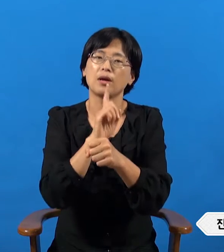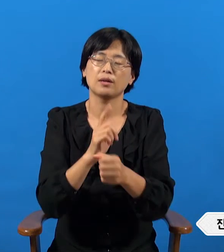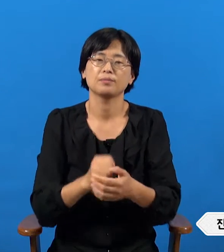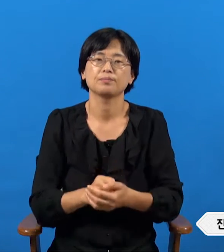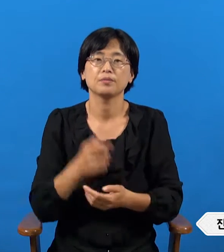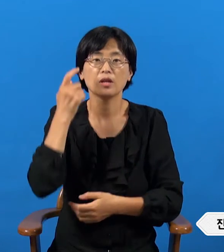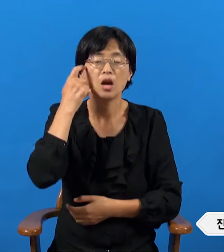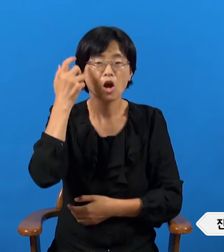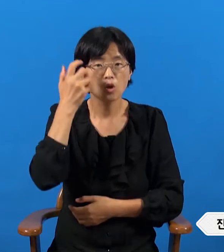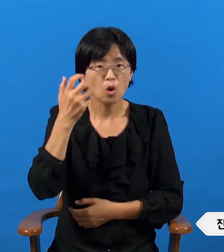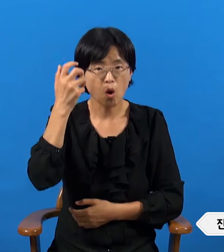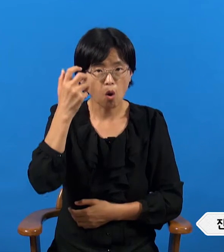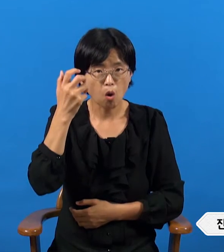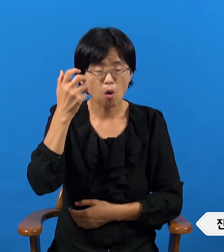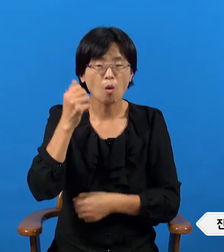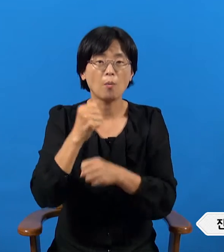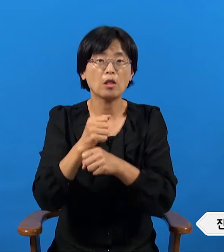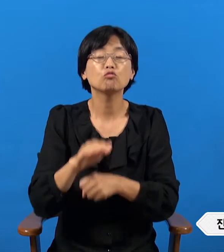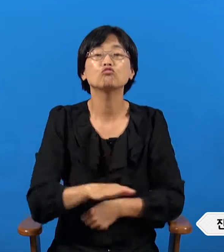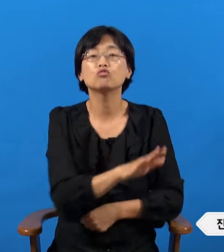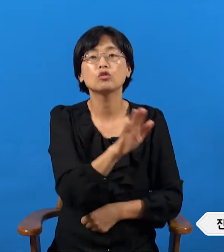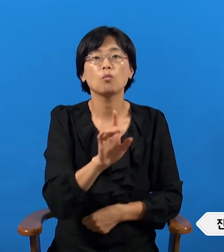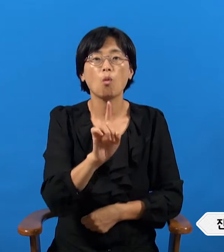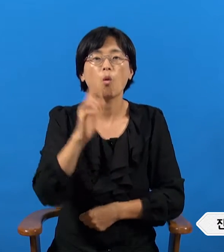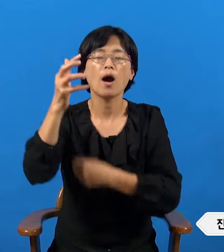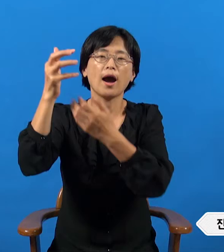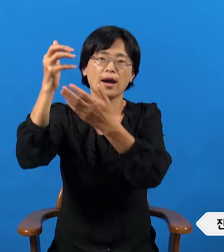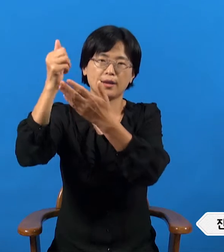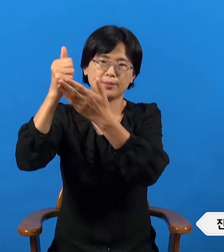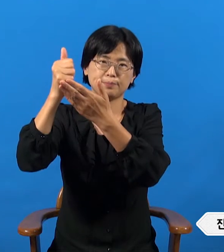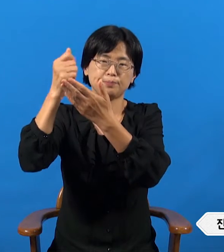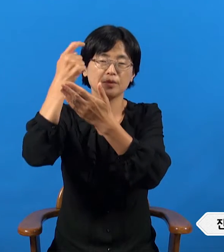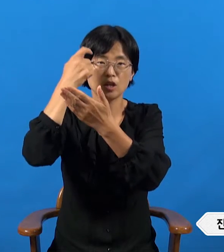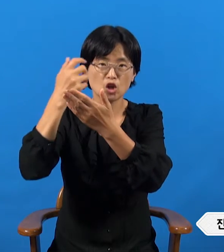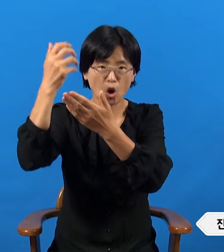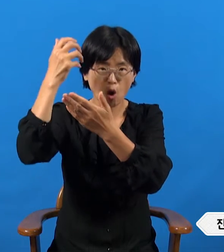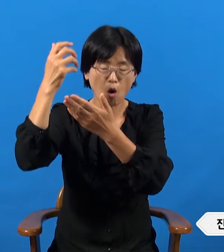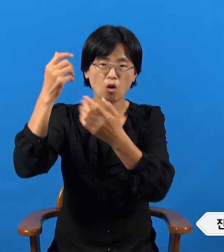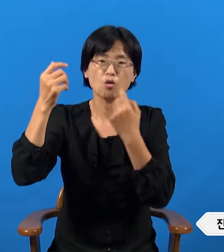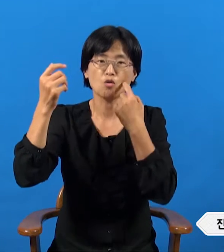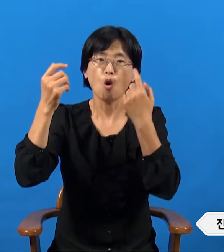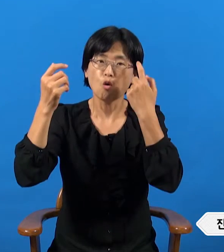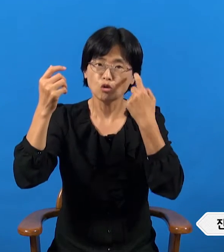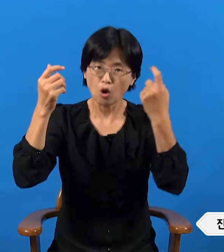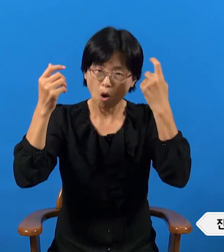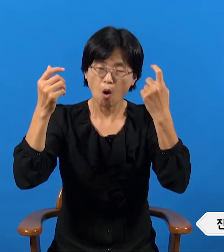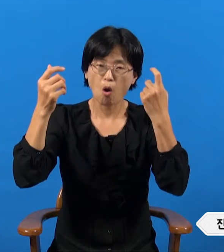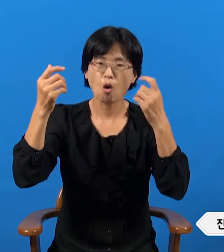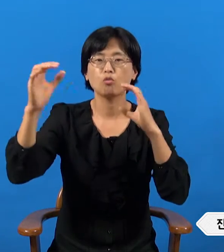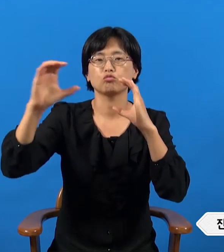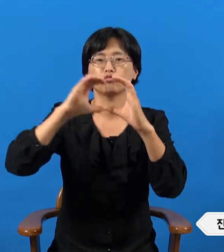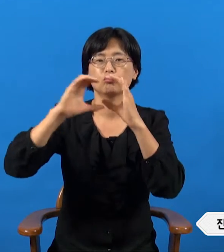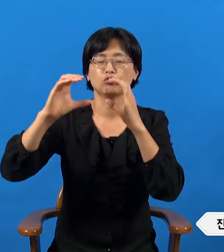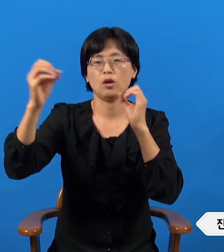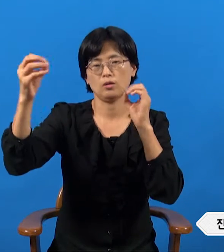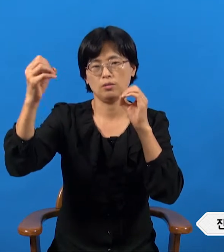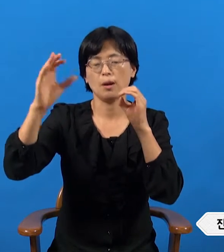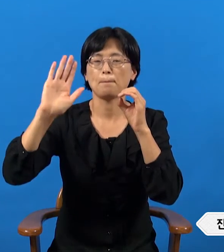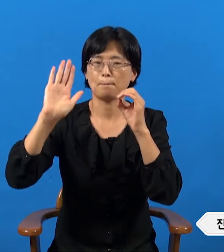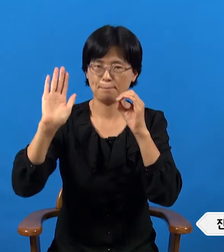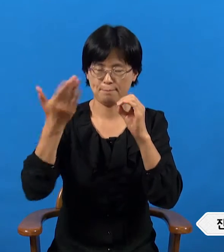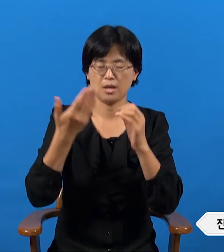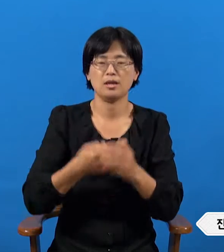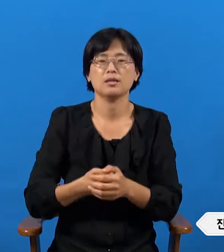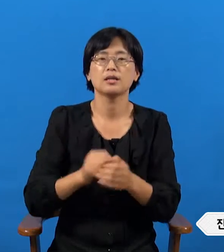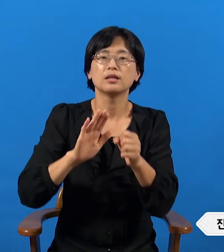만드셨다고 말씀합니다. 영으로 만든 우리는 영이신 하나님과 영과 영으로 교제합니다. 대화를 나눌